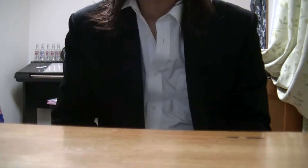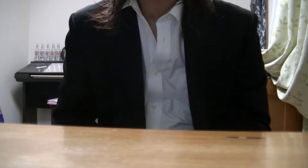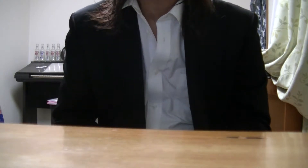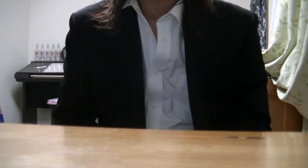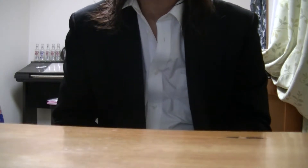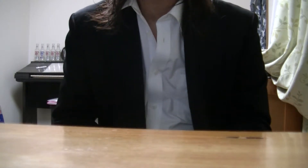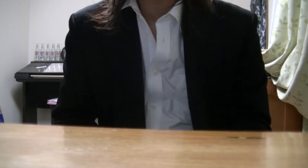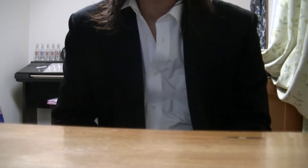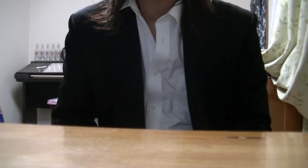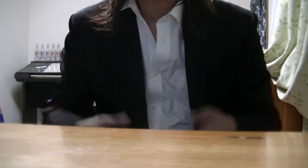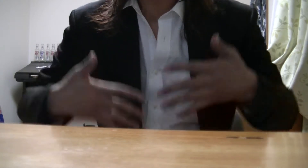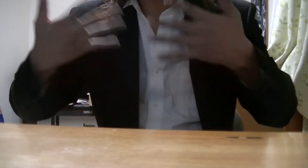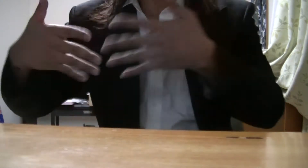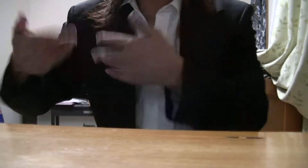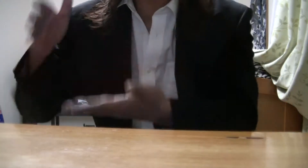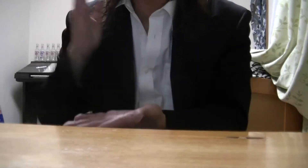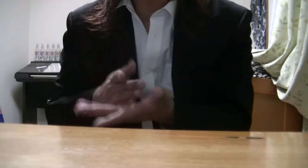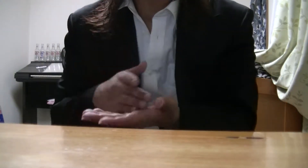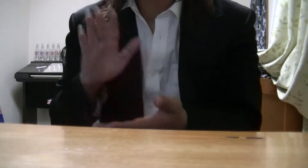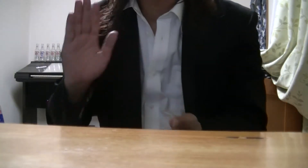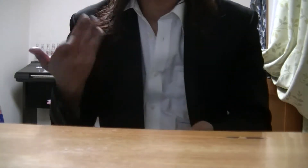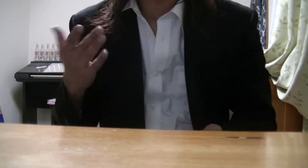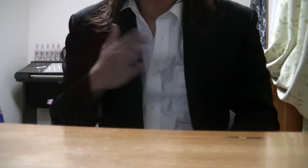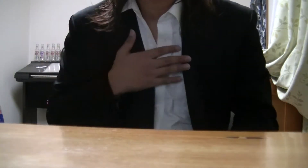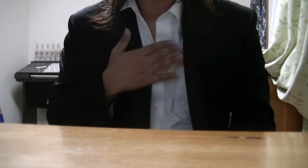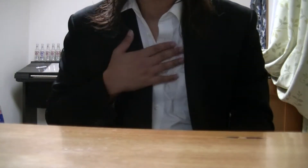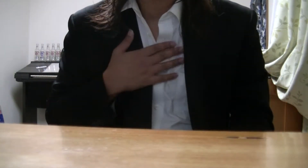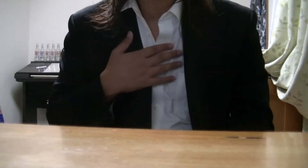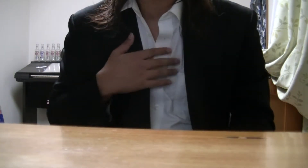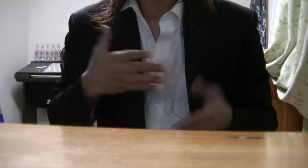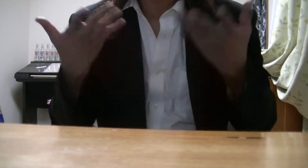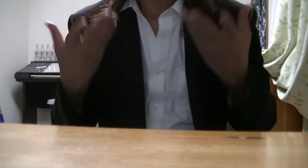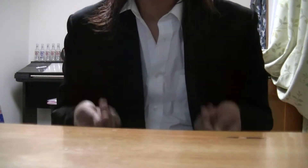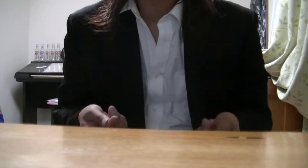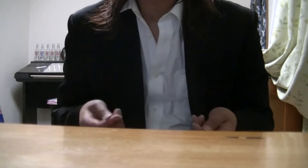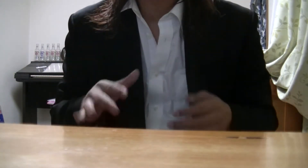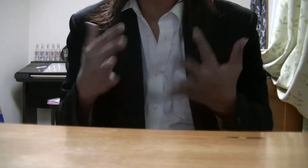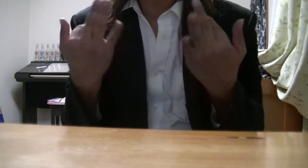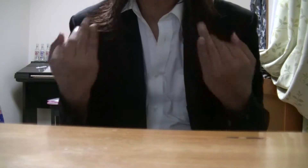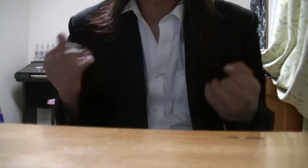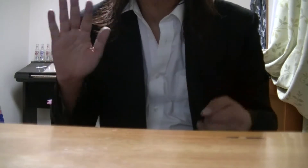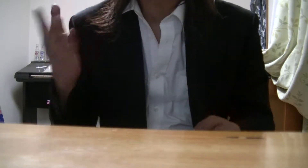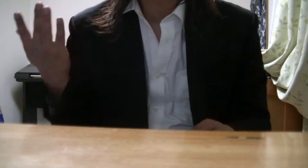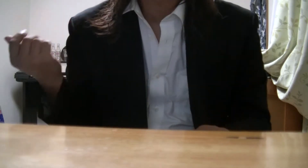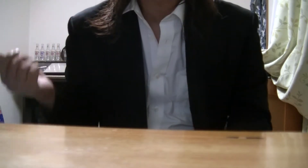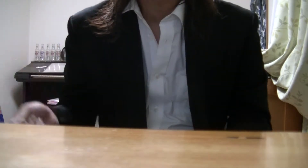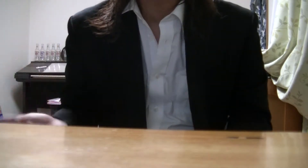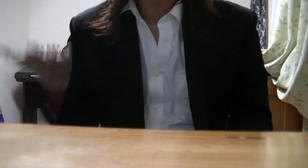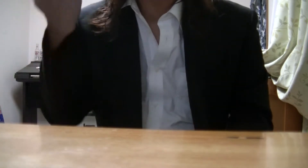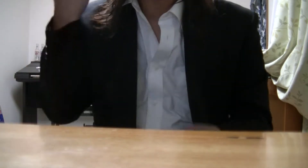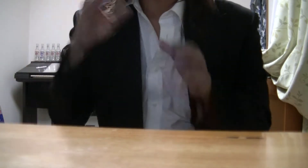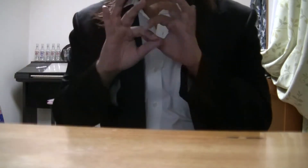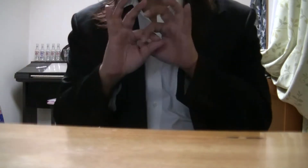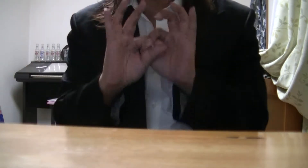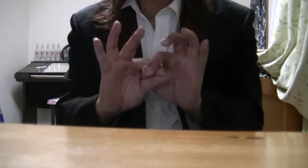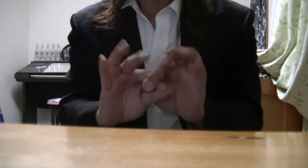ろん津波が終わってしばらくして落ち着いた時が一番お葬式終わった多かったけど、 その後もずっとお葬式は止まらん